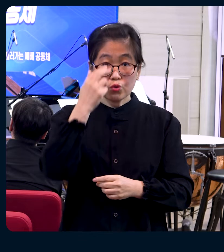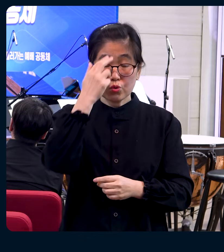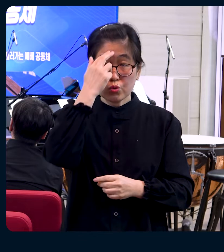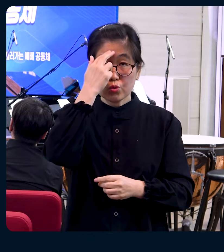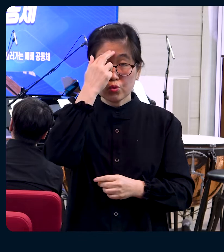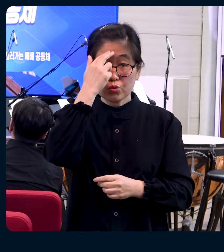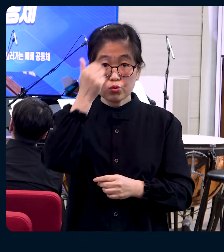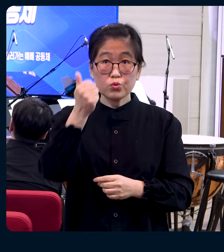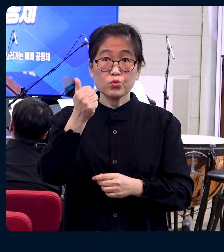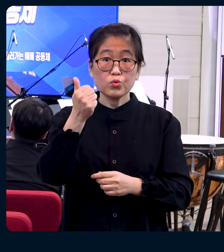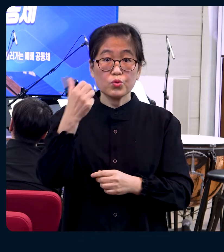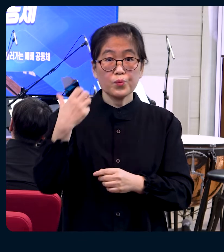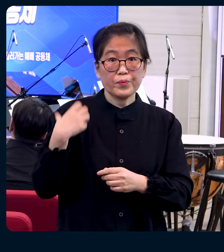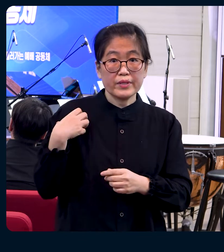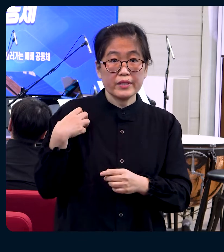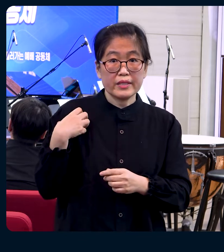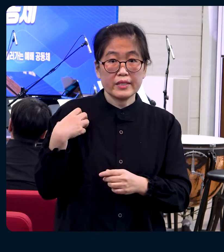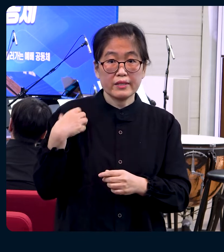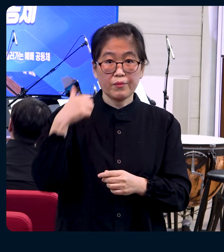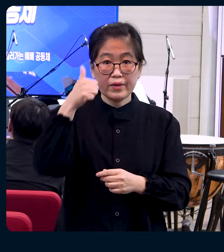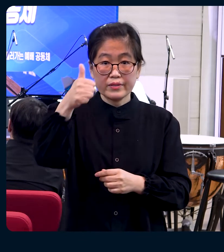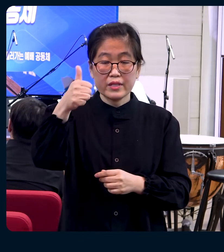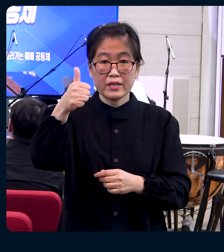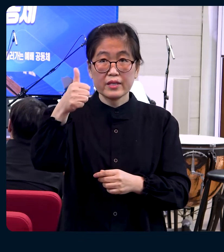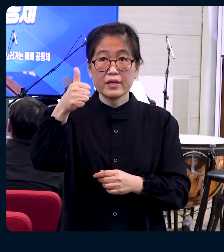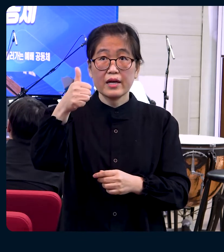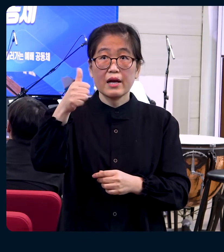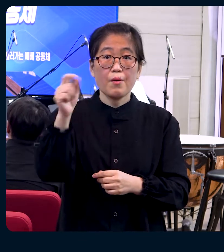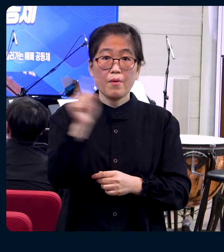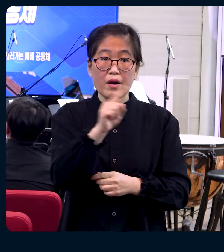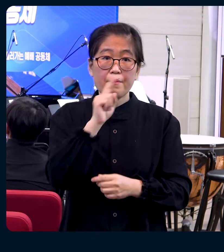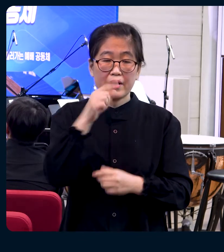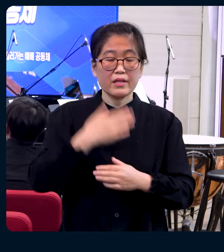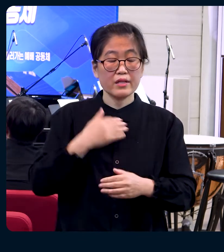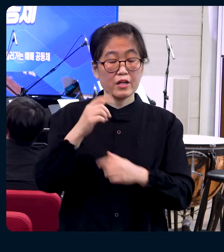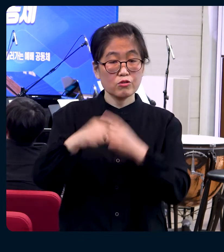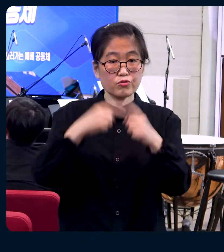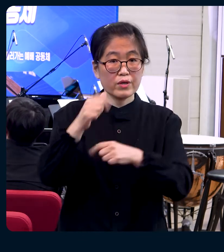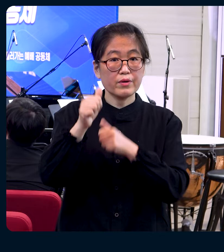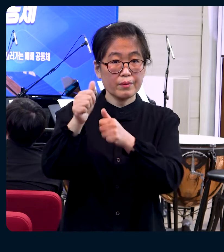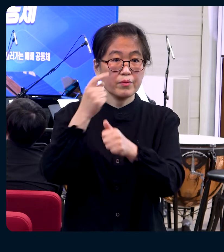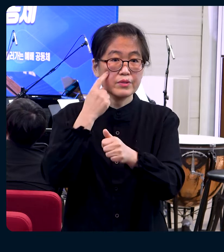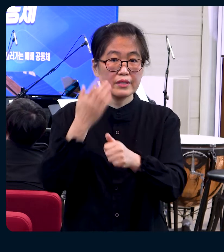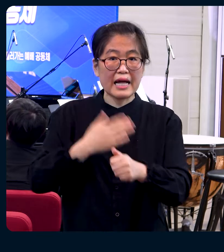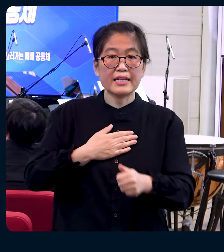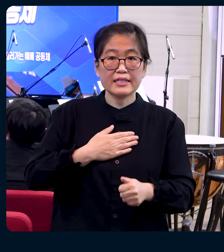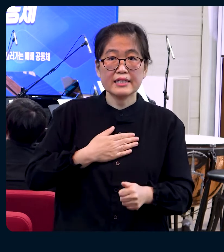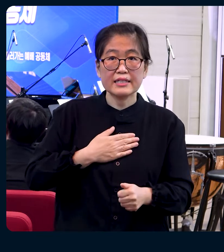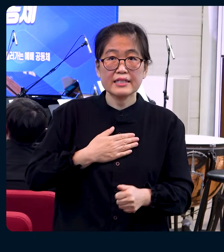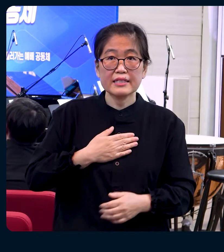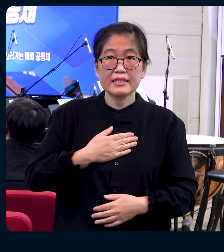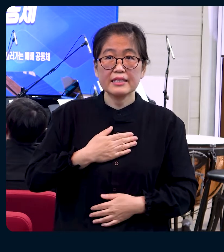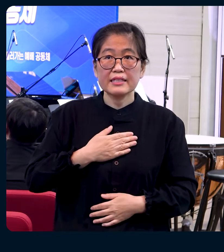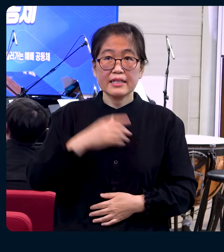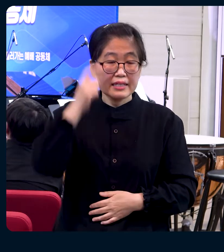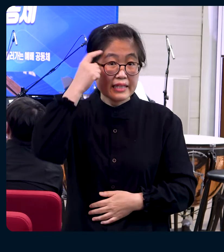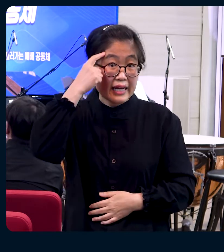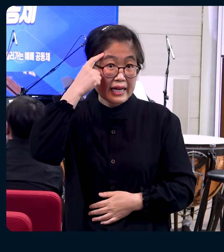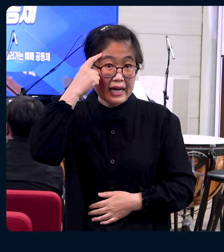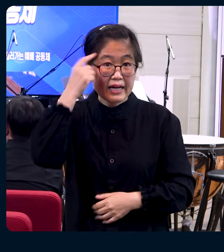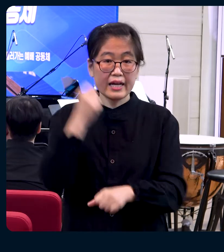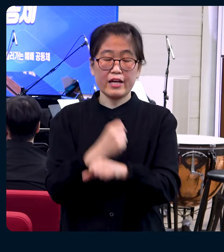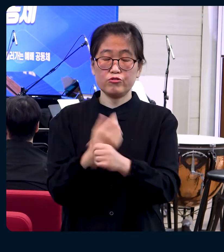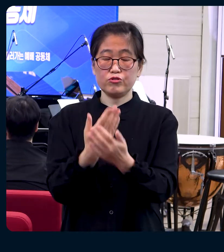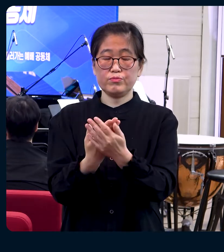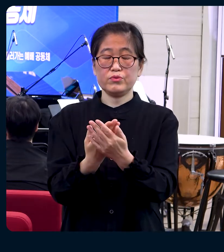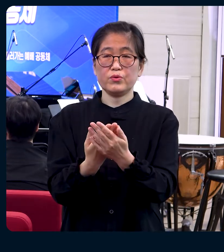술 맡은 관원장이에요. 떡 맡은 관원장은 죽을 거고요. 술 맡은 관원장이 뭐라고 했냐면, 저를 따라하세요. 나를